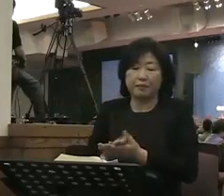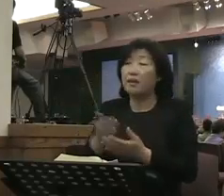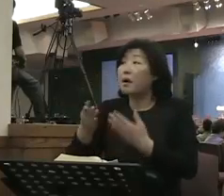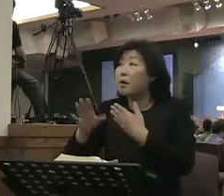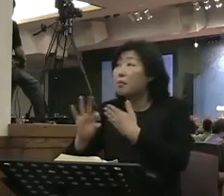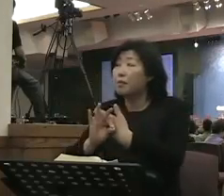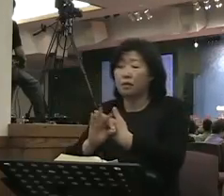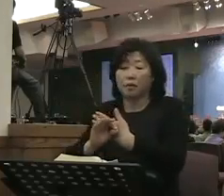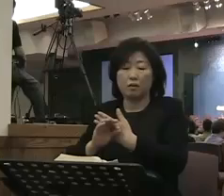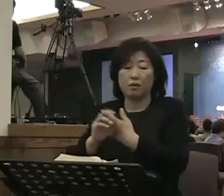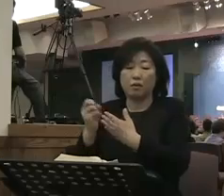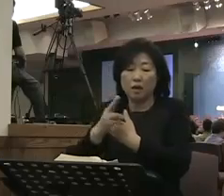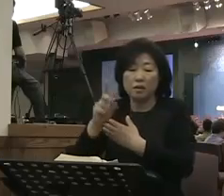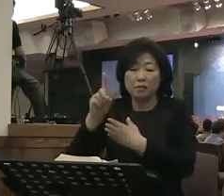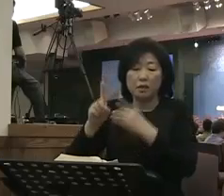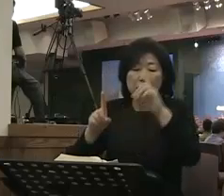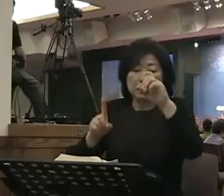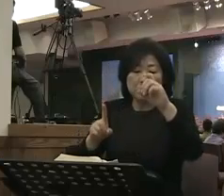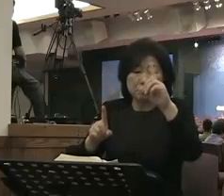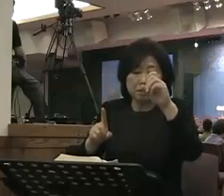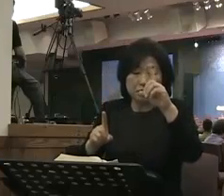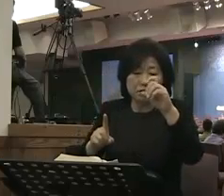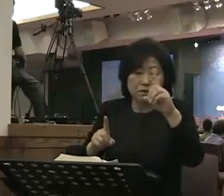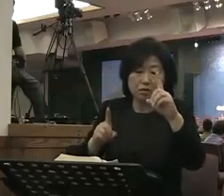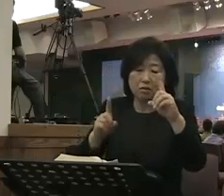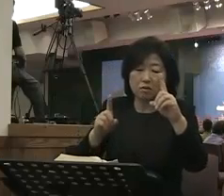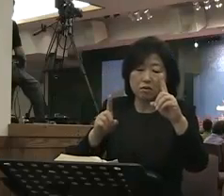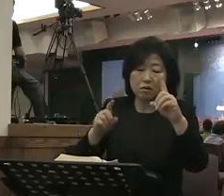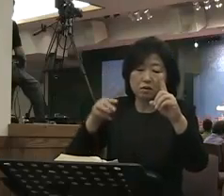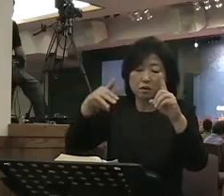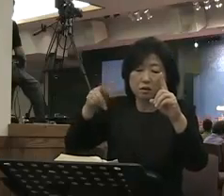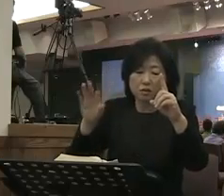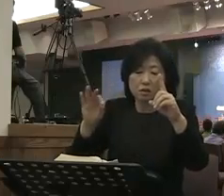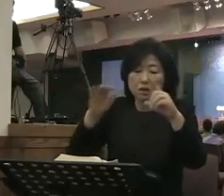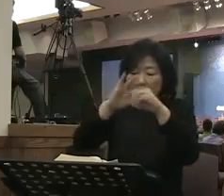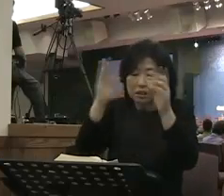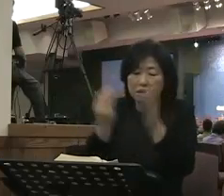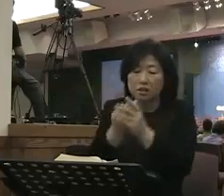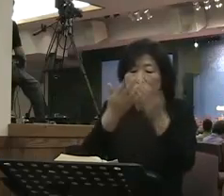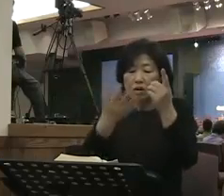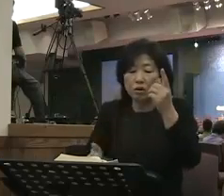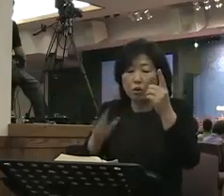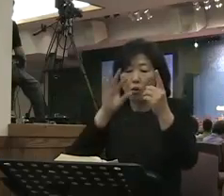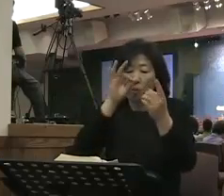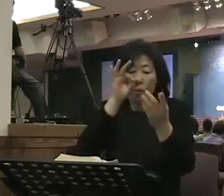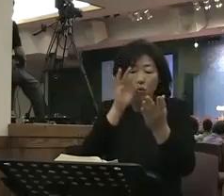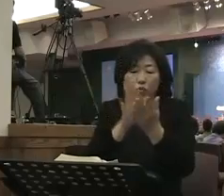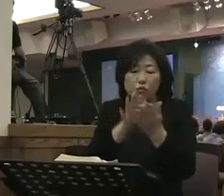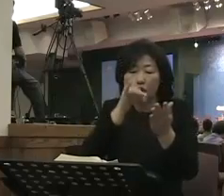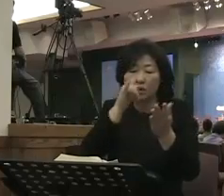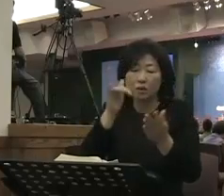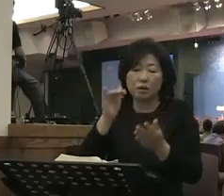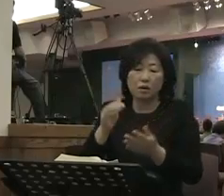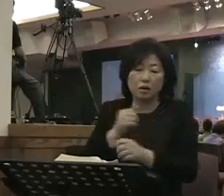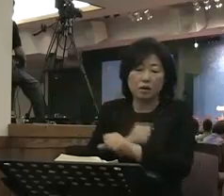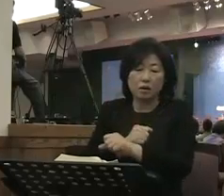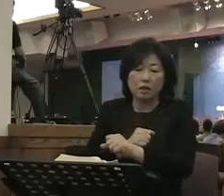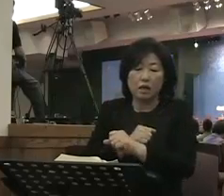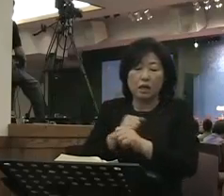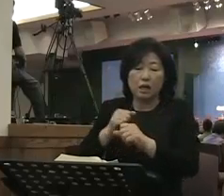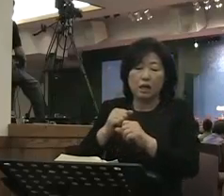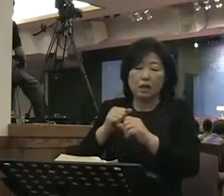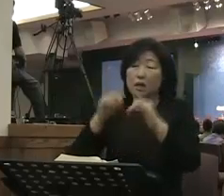그렇다면 다시 한번 우리는 11장 창세기의 말씀을 전체의 흐름을 볼 수 있어야 합니다.